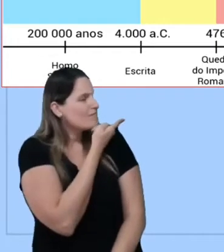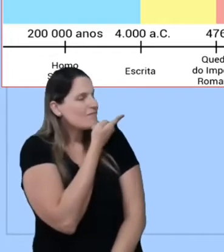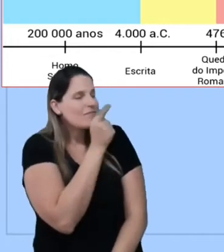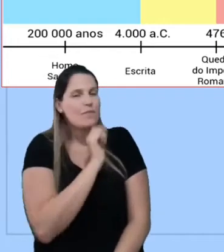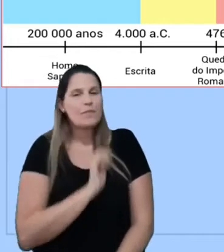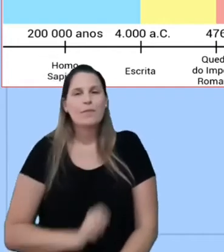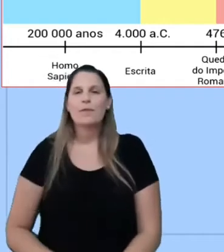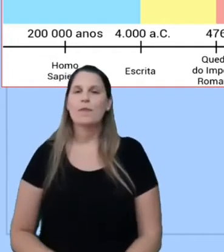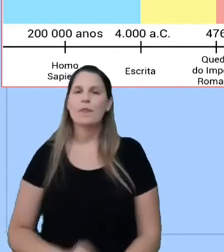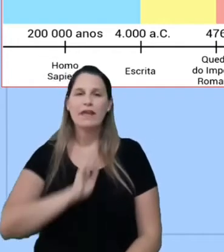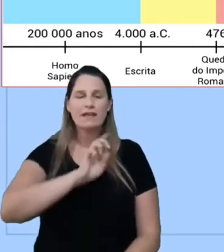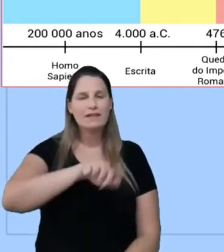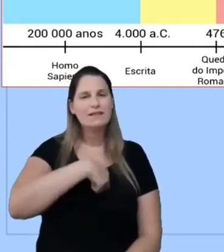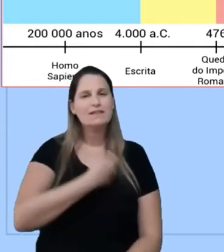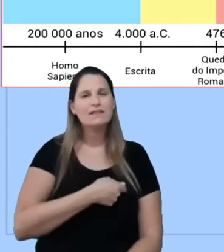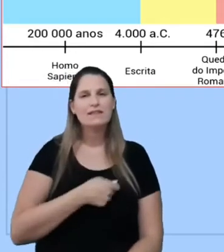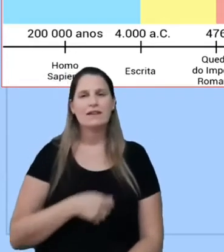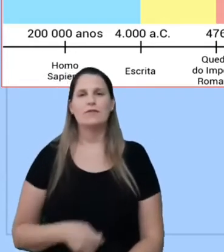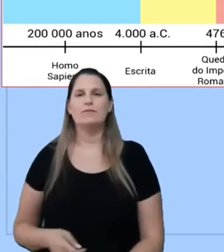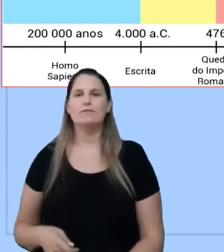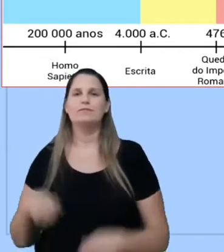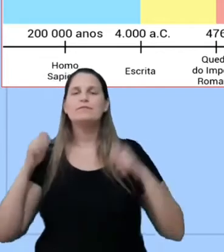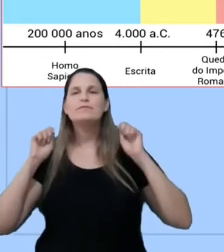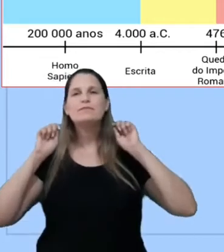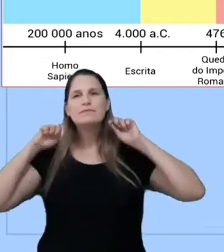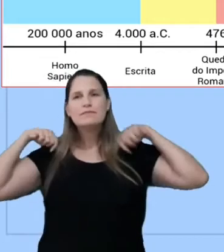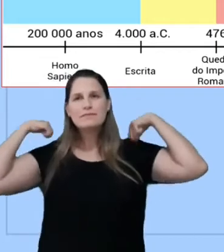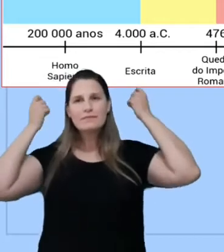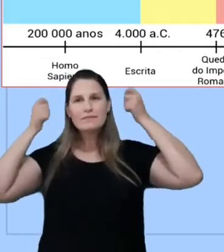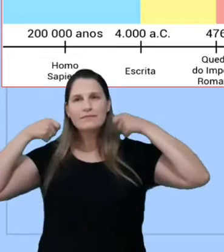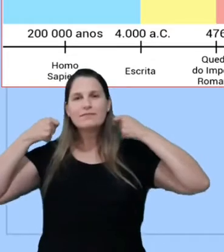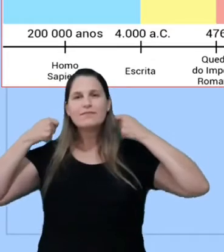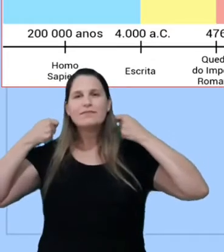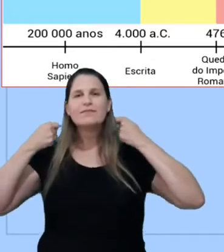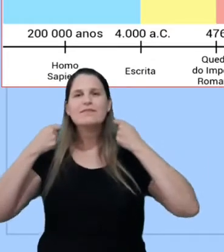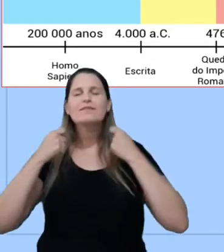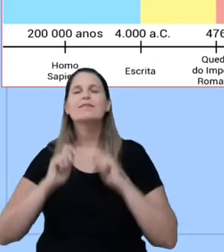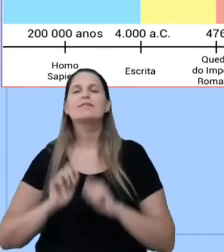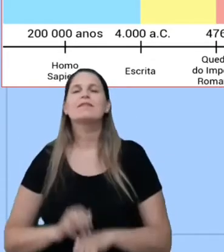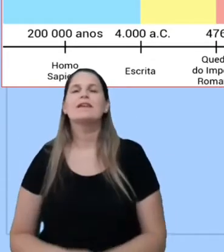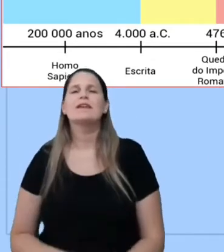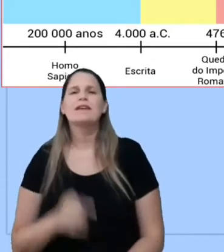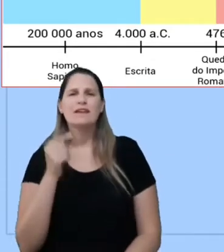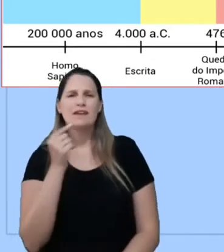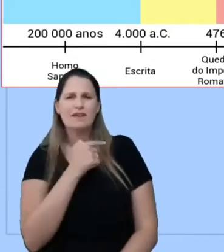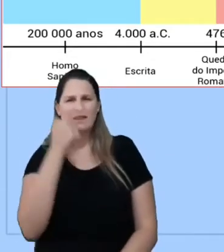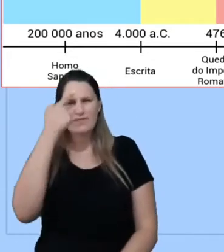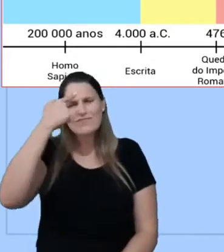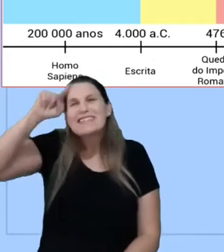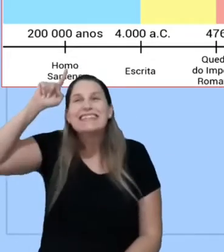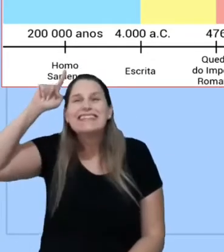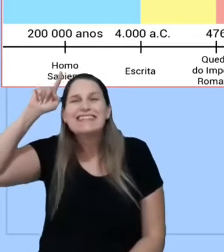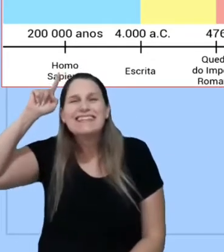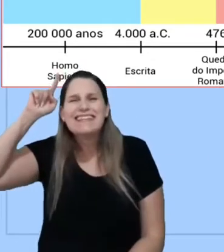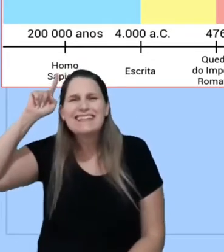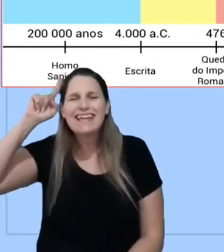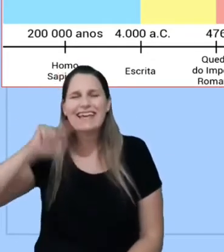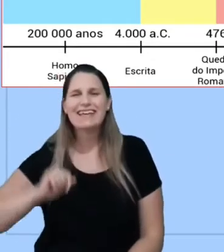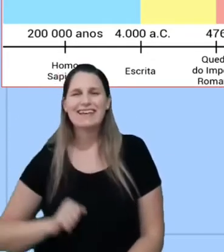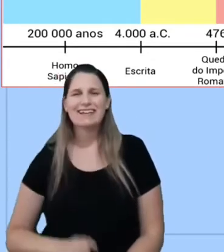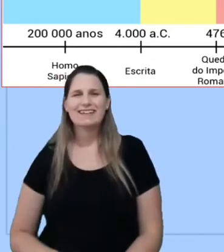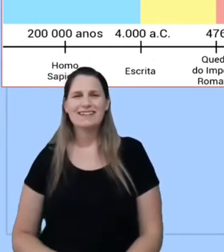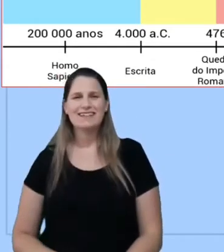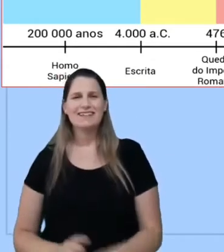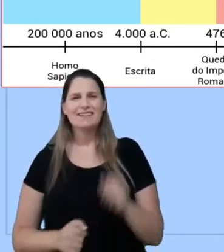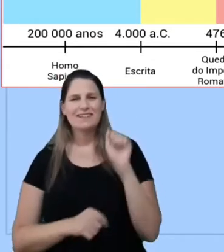que nessa época apareceu este homem com esse sinal. O nome dele é Pedro Ponce. E ele